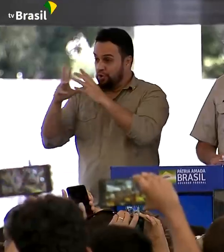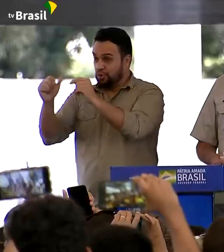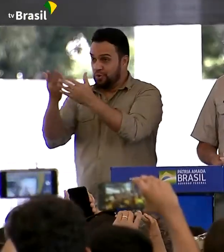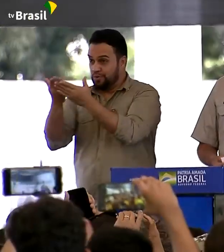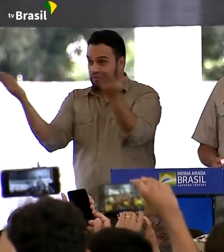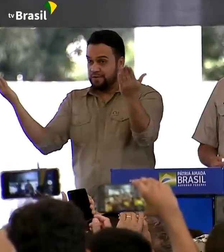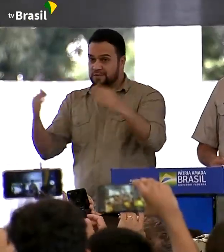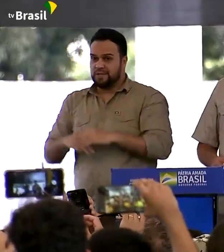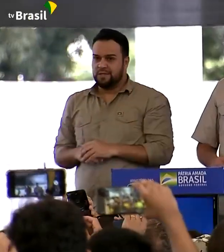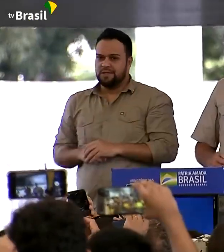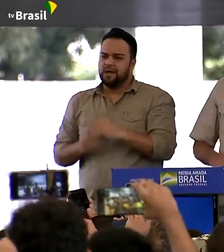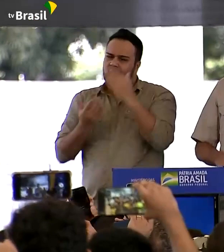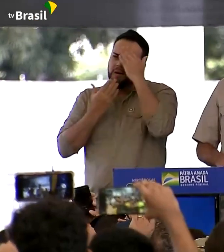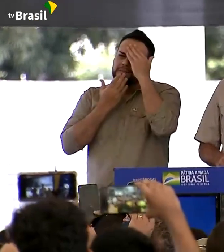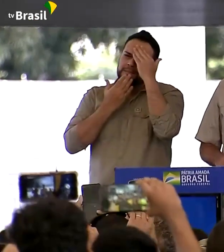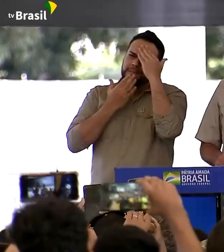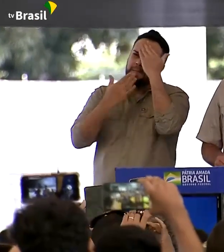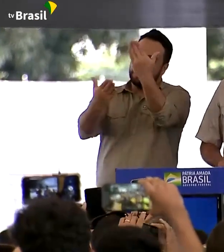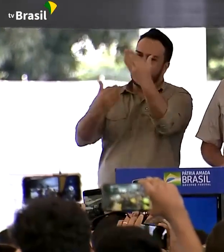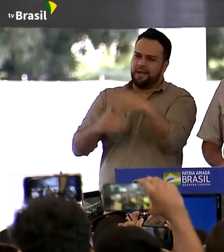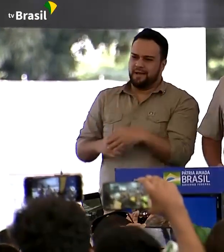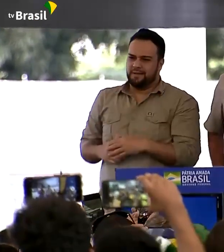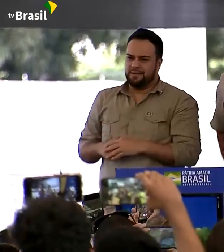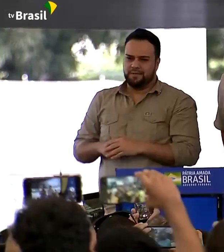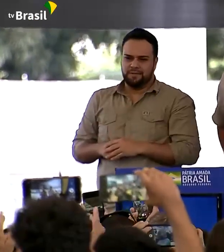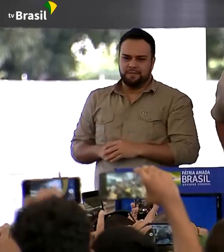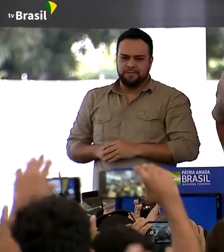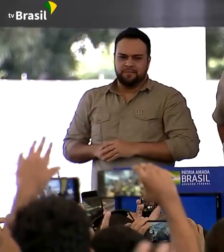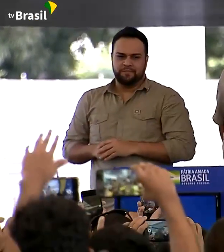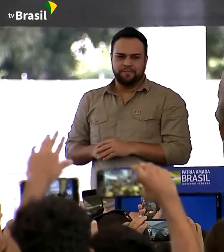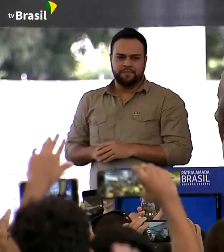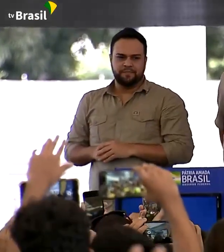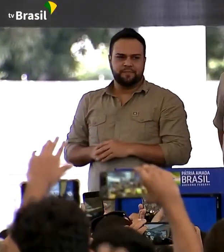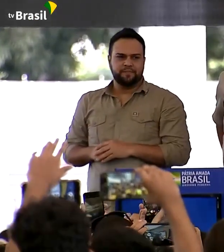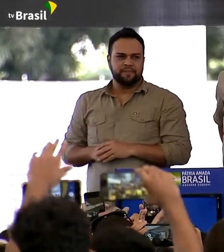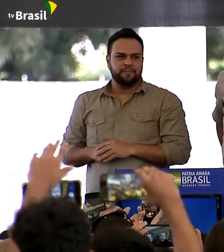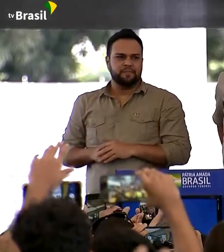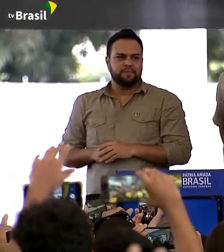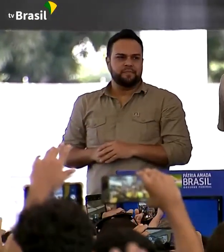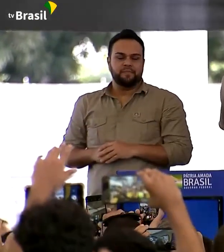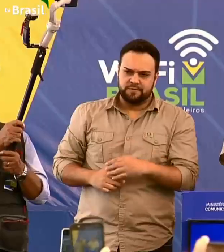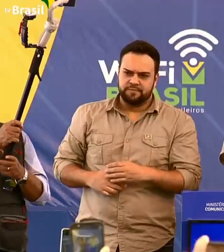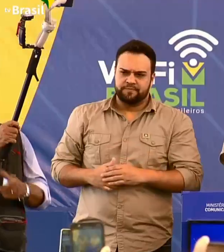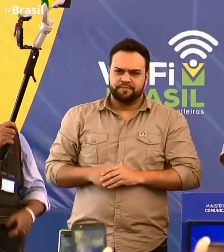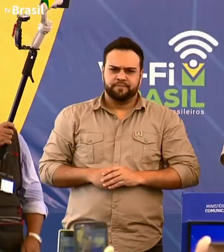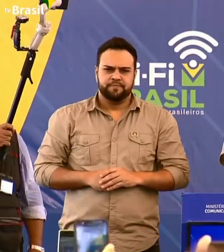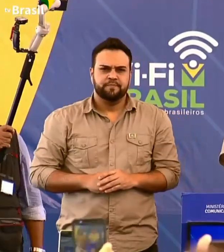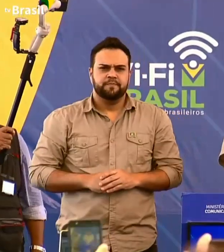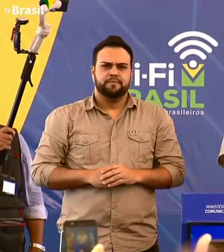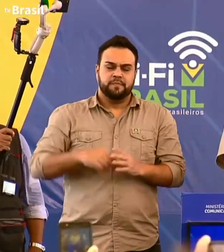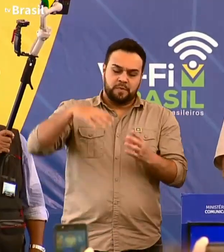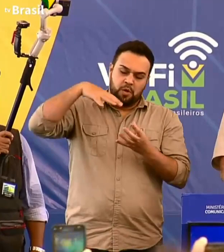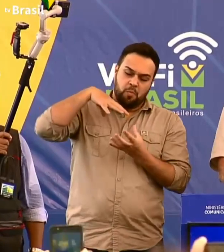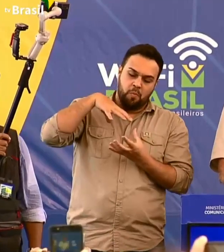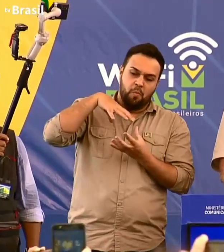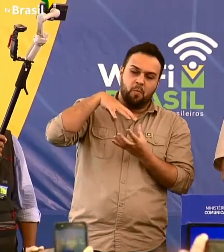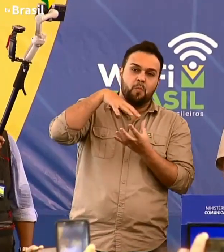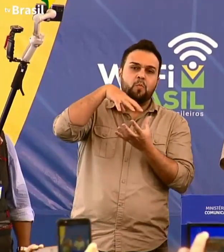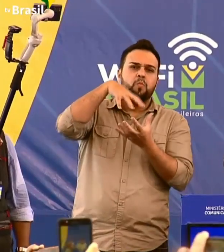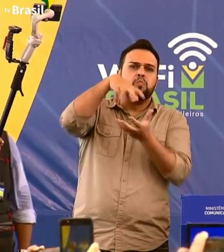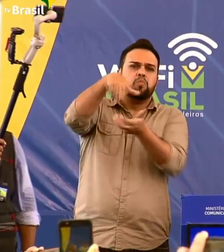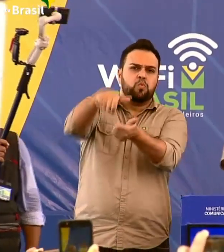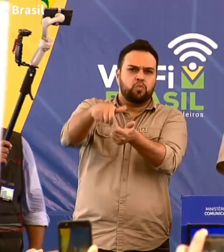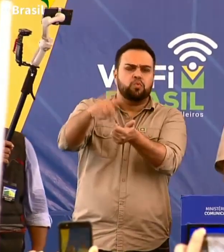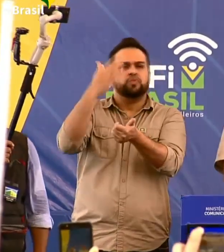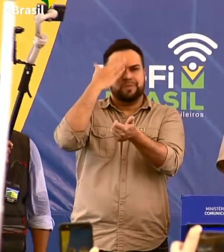grave dizem que os gestores estaduais condenaram milhões de o vírus a fome o mundo passa por